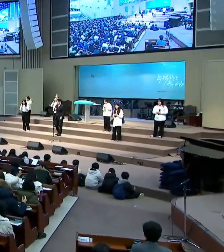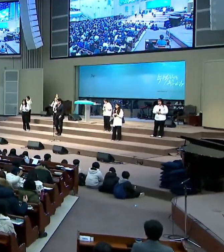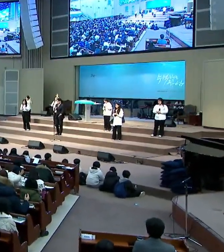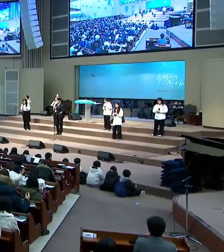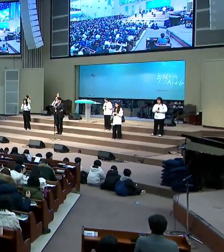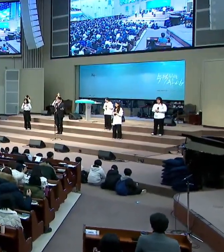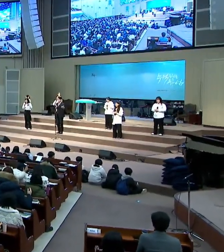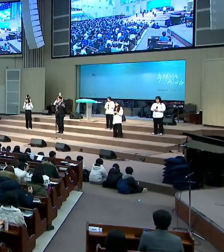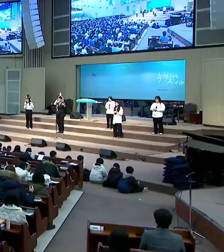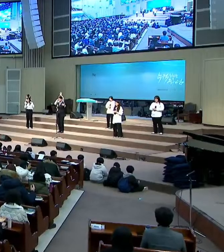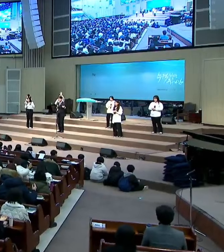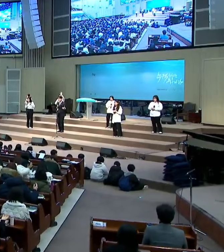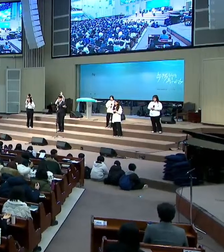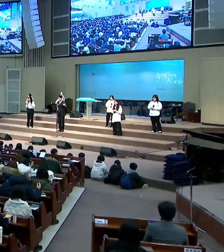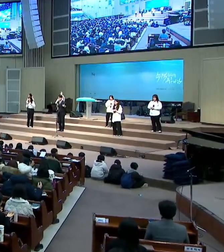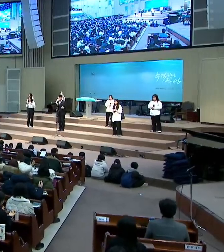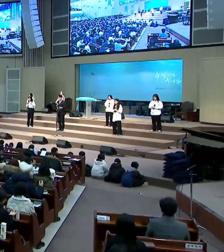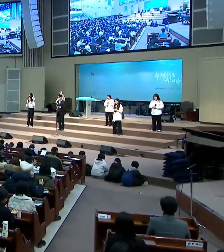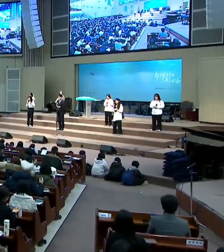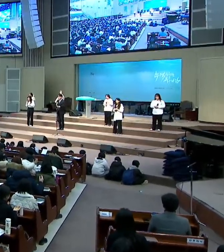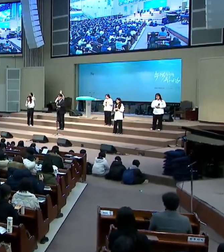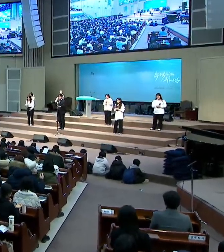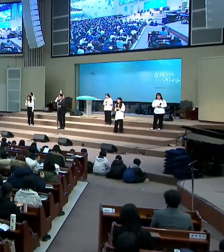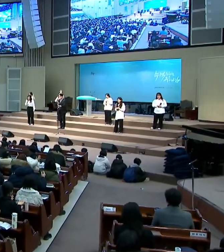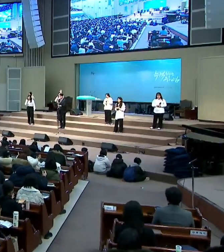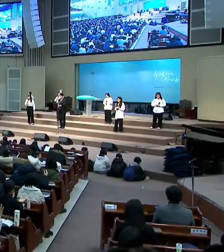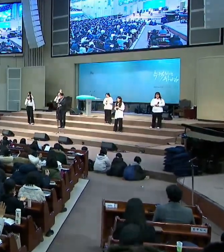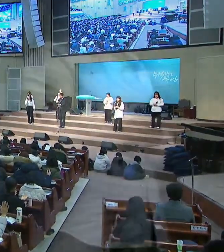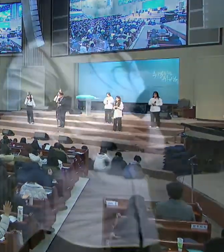오늘도 예배하는 모든 순간순간에